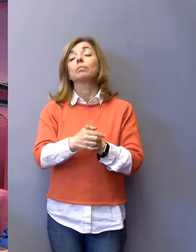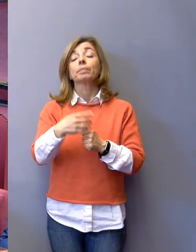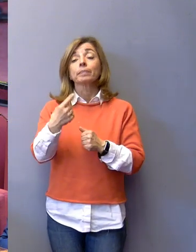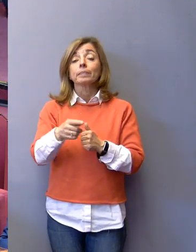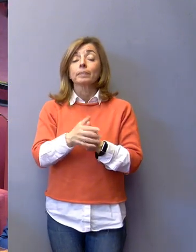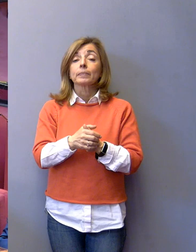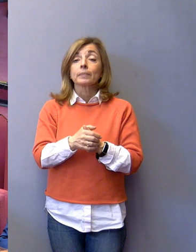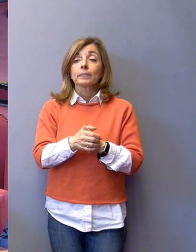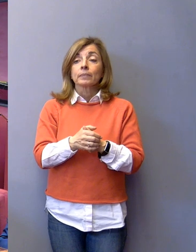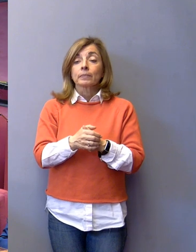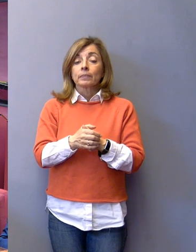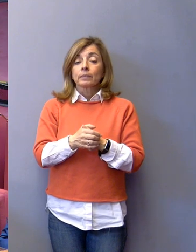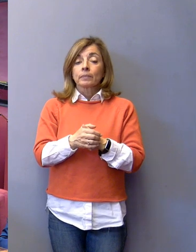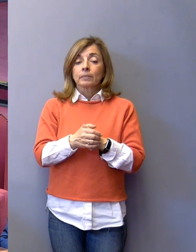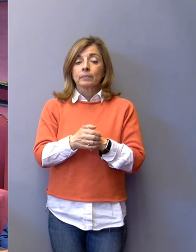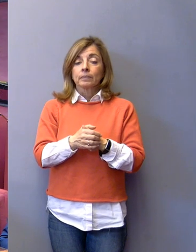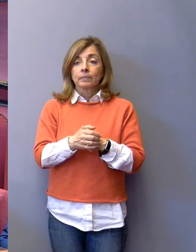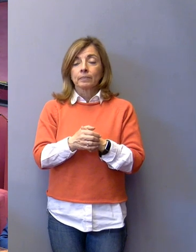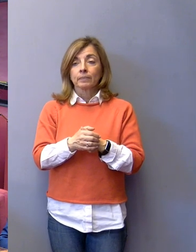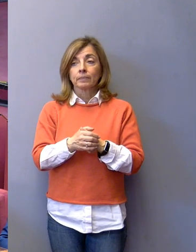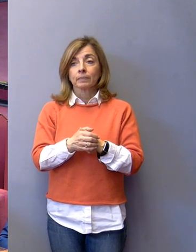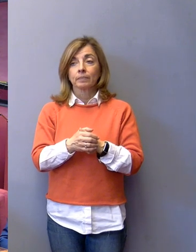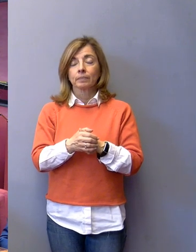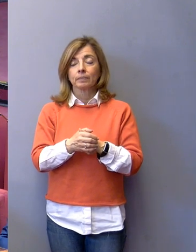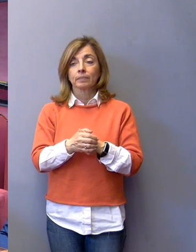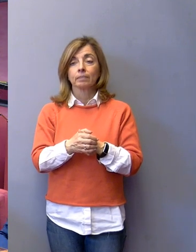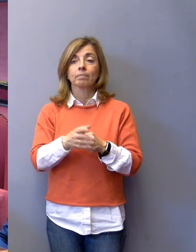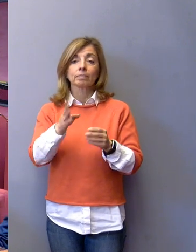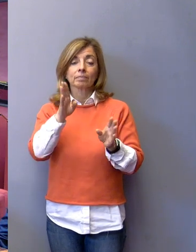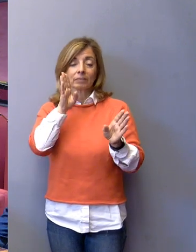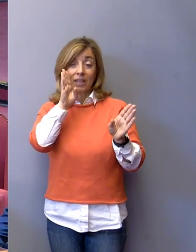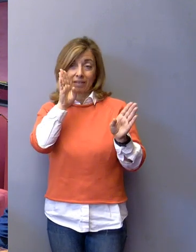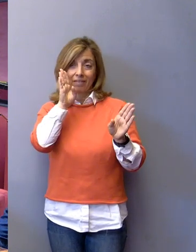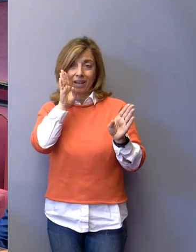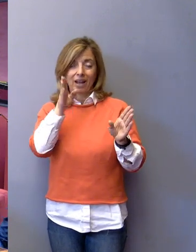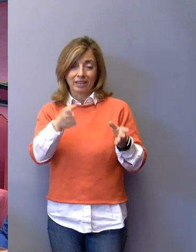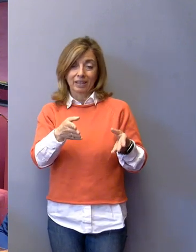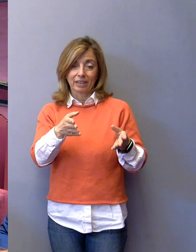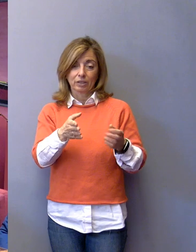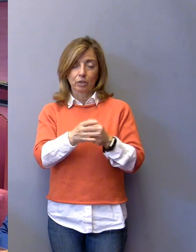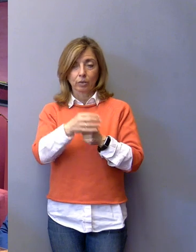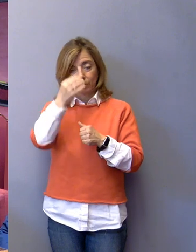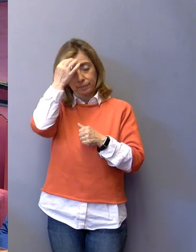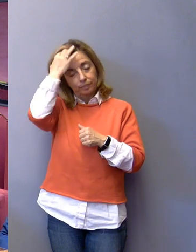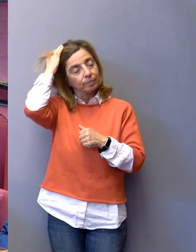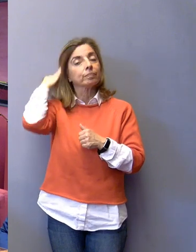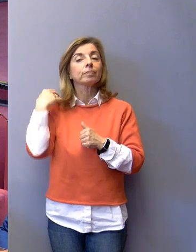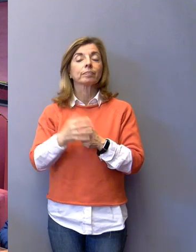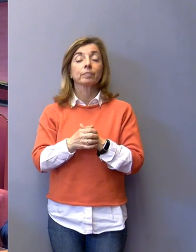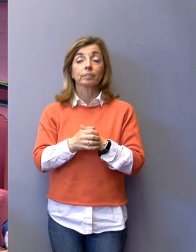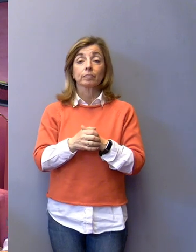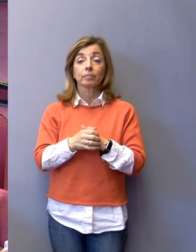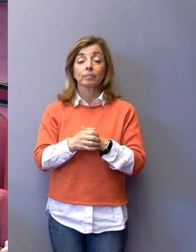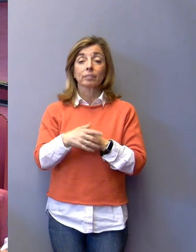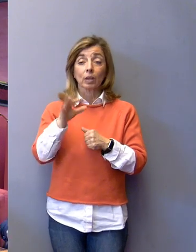per quanto si possa indicare alla Giunta perché magari non ci sia tanto e soprattutto in